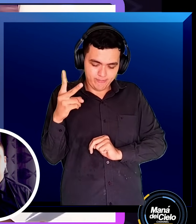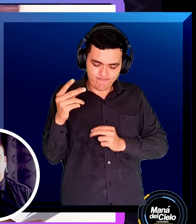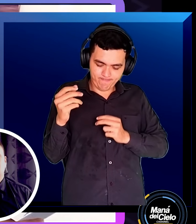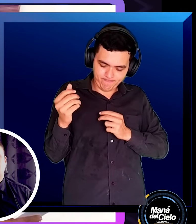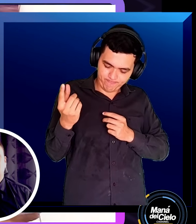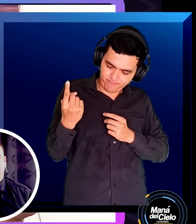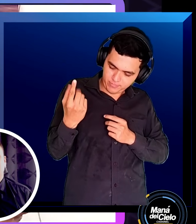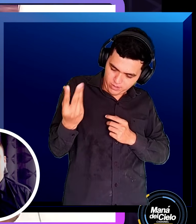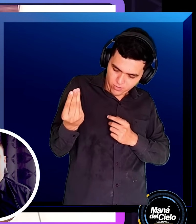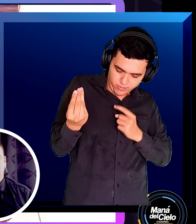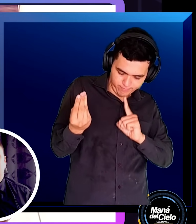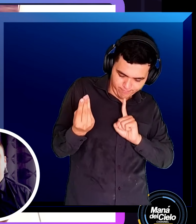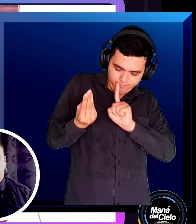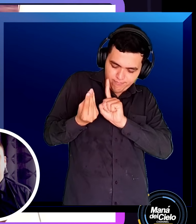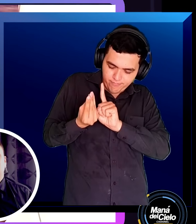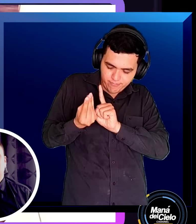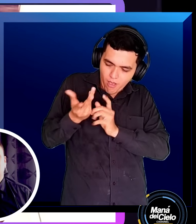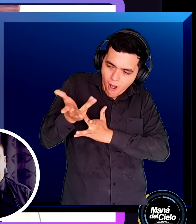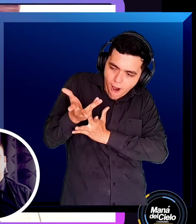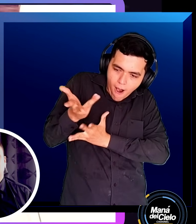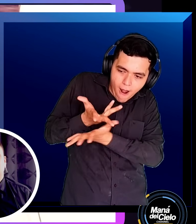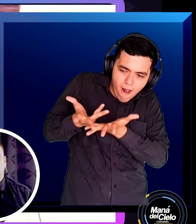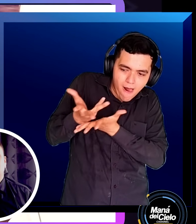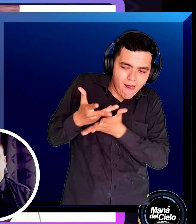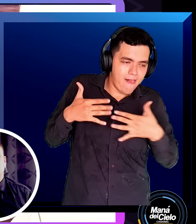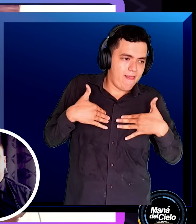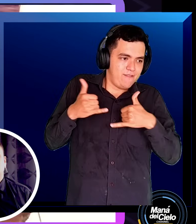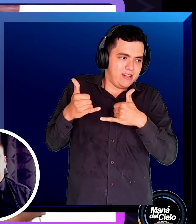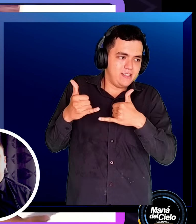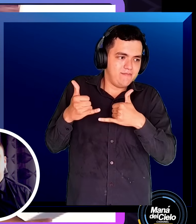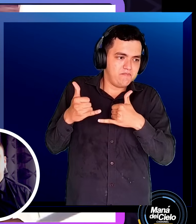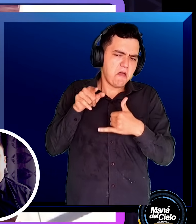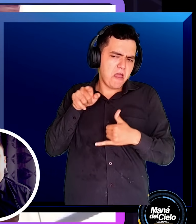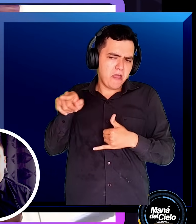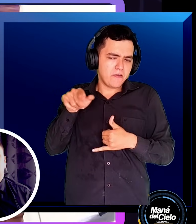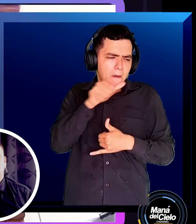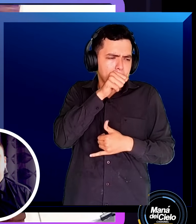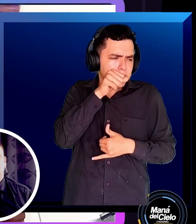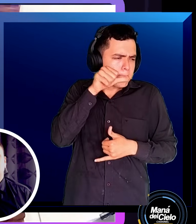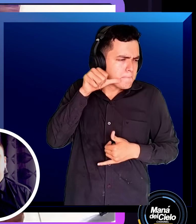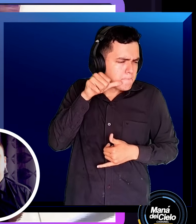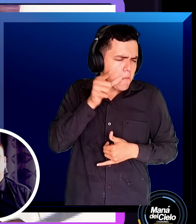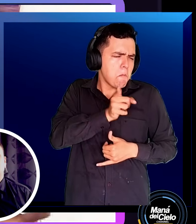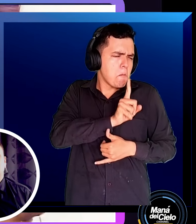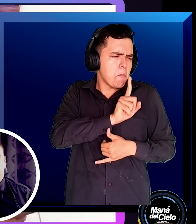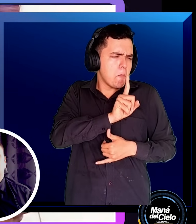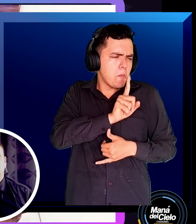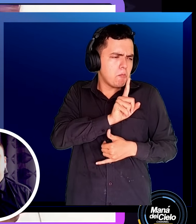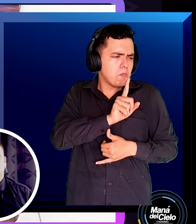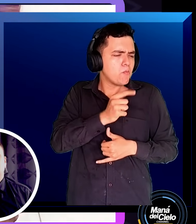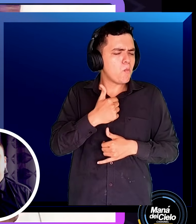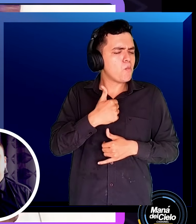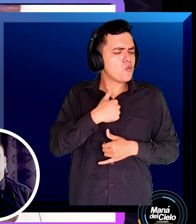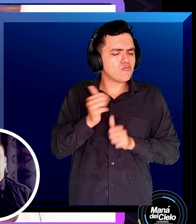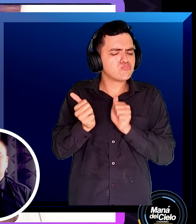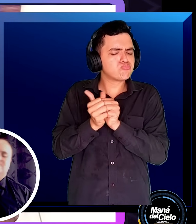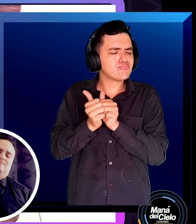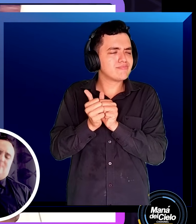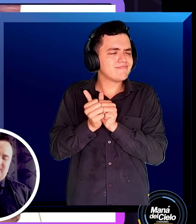precisamente va relacionada, y Jesús usa la figura de la boda,